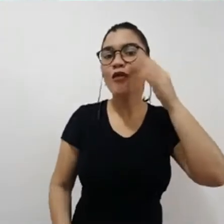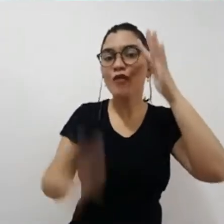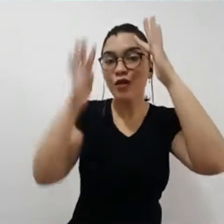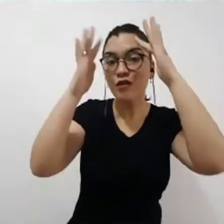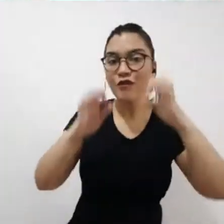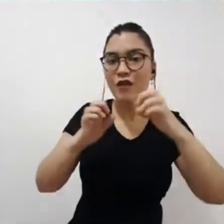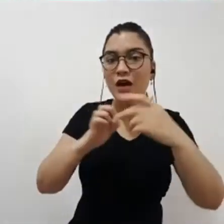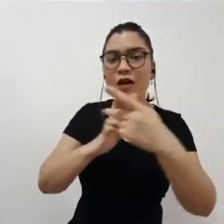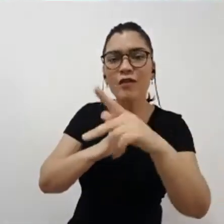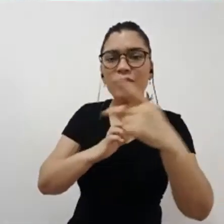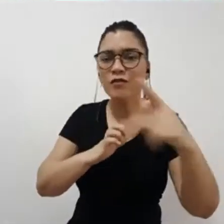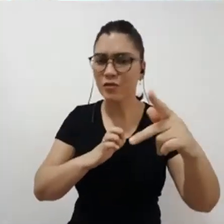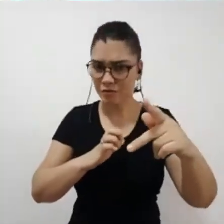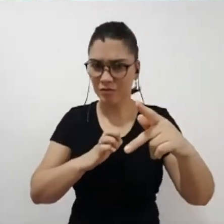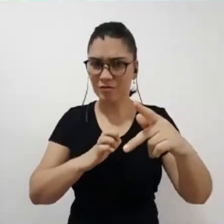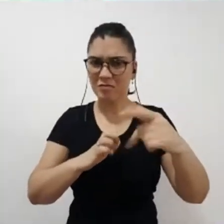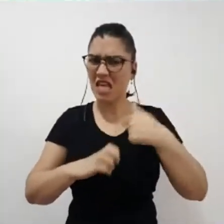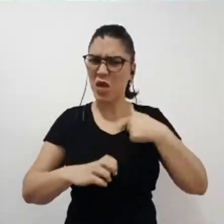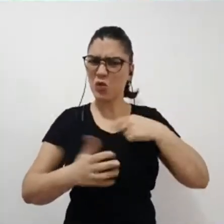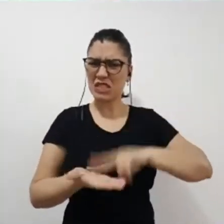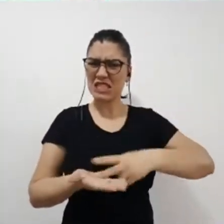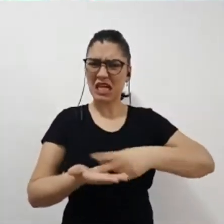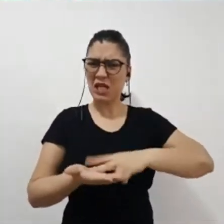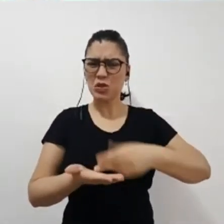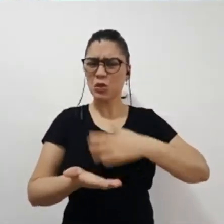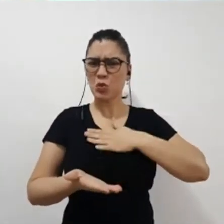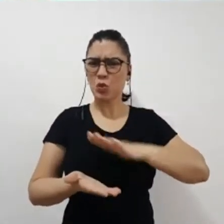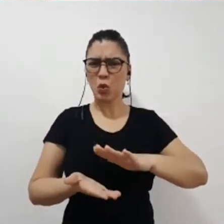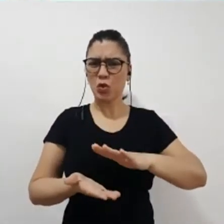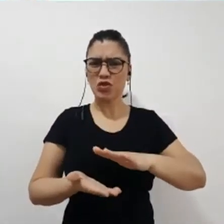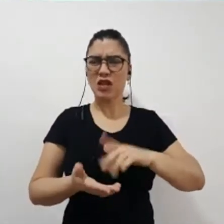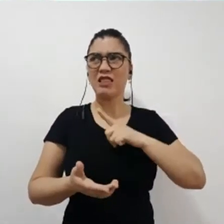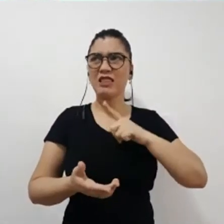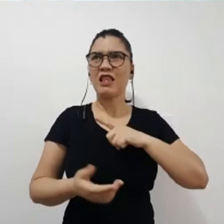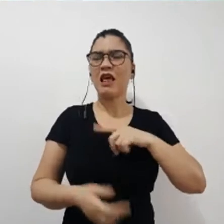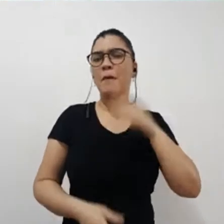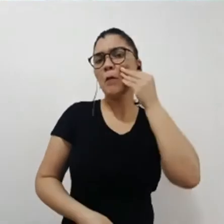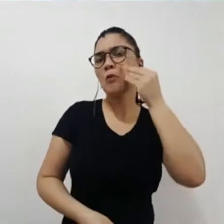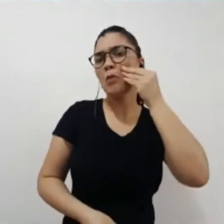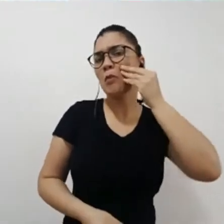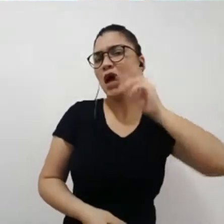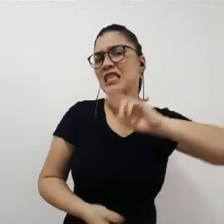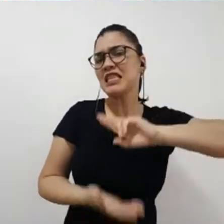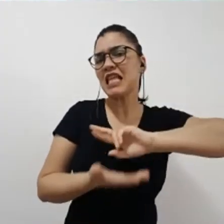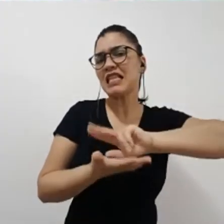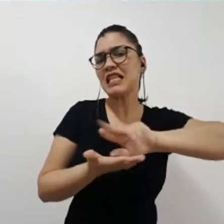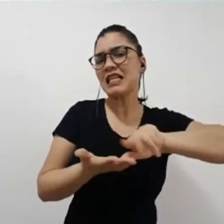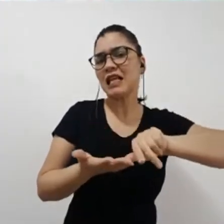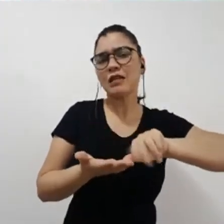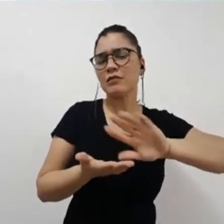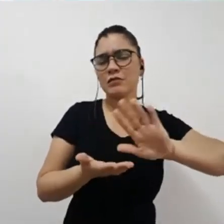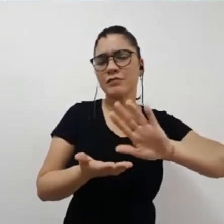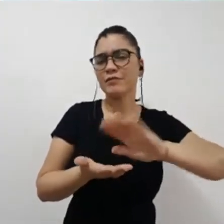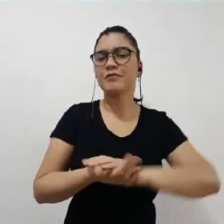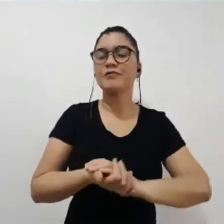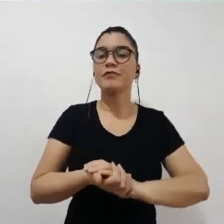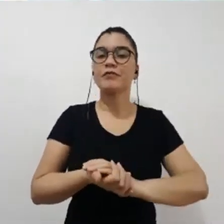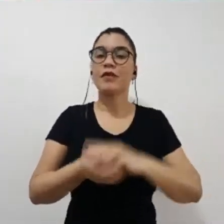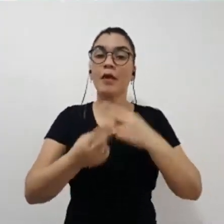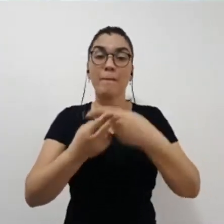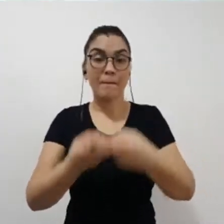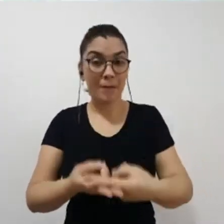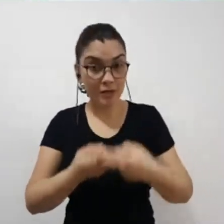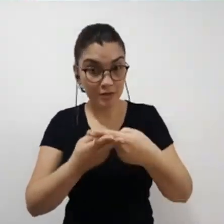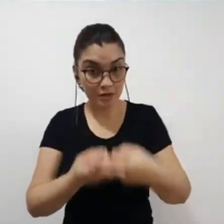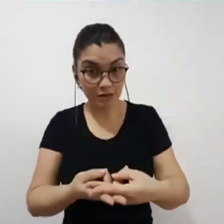dessa tradução, não. Cair em várias provações. Sabendo que a prova da vossa fé opera paciência. Tenha, porém, a